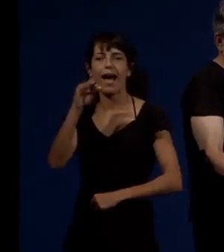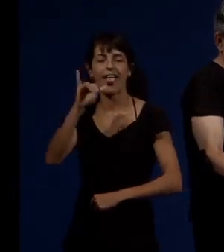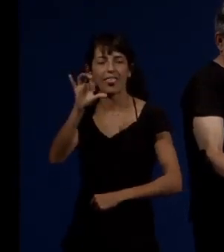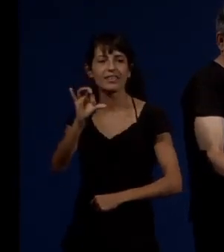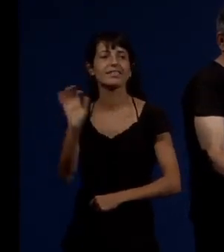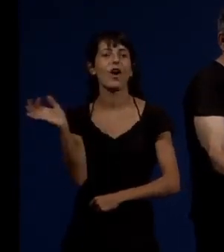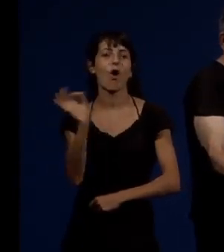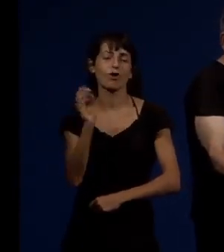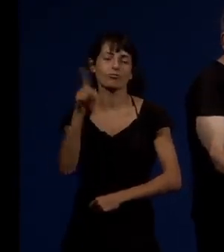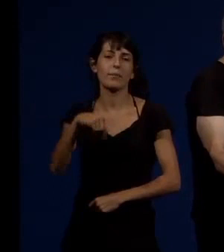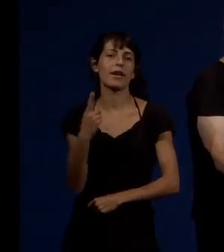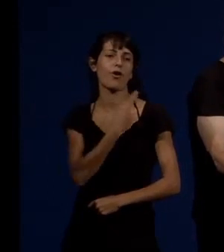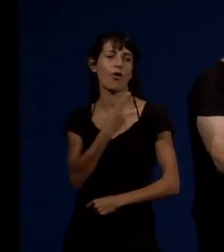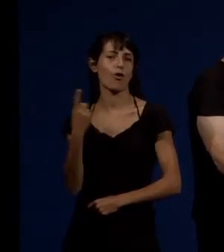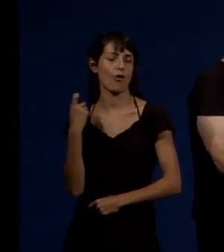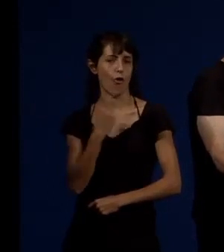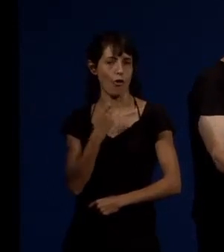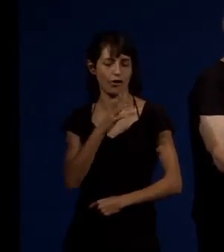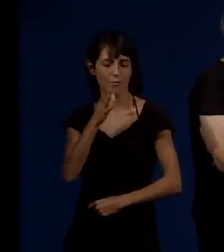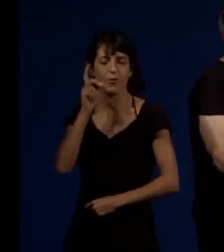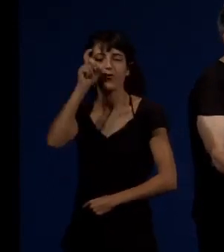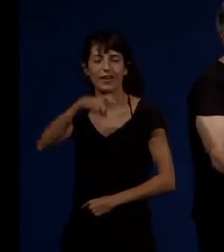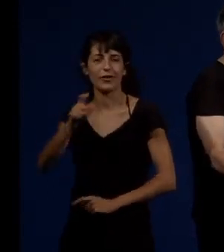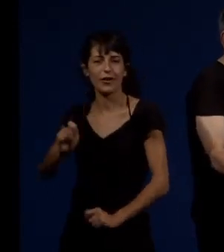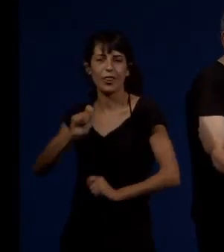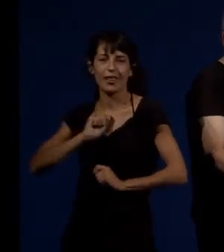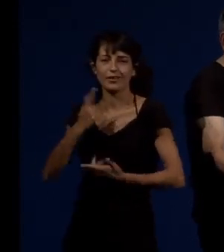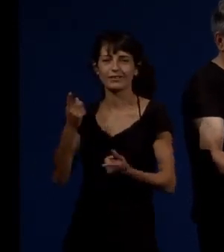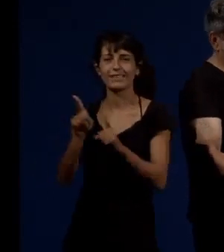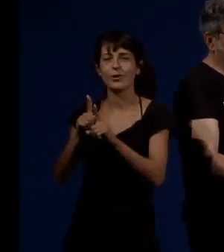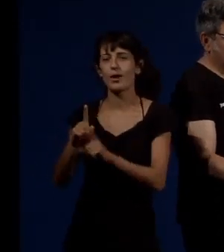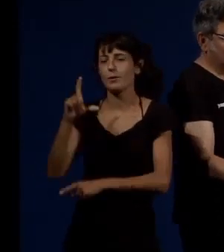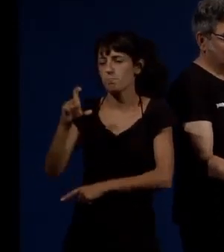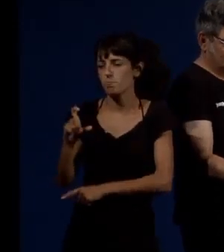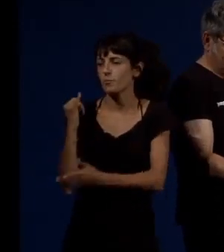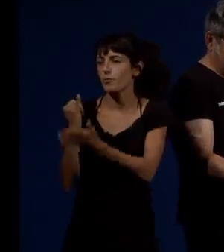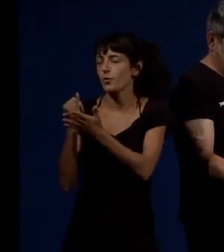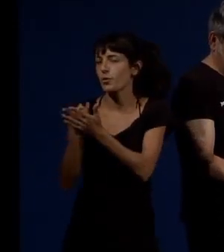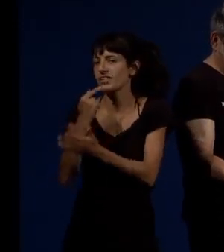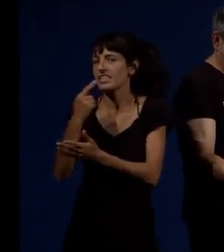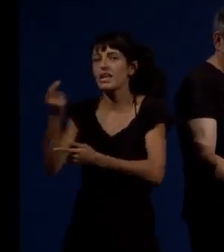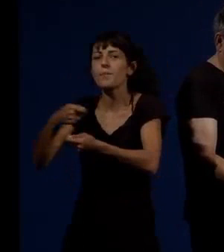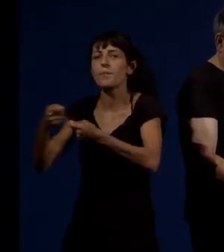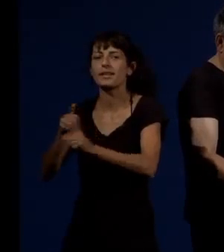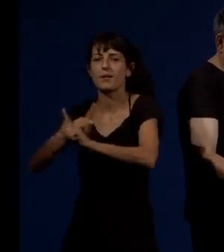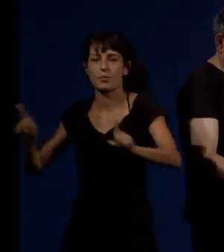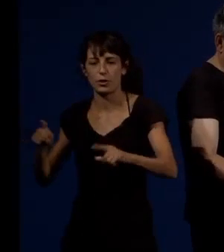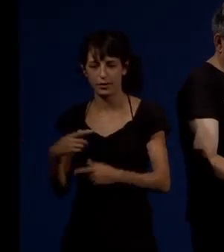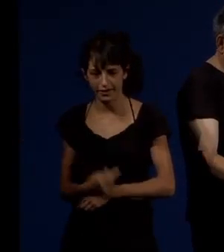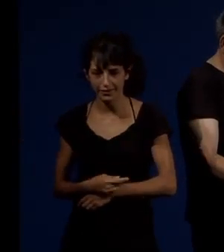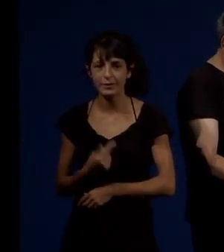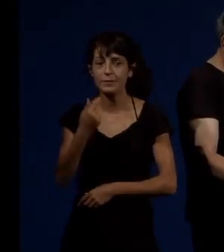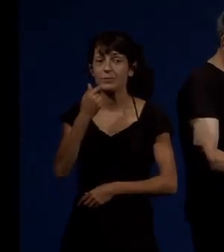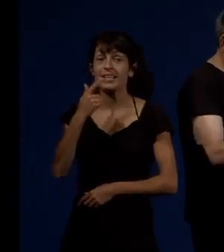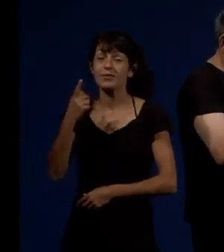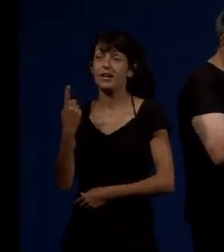unha colonia, o señor Feijóo danos mostras prohibida a venta, ademais, de colonia, unha colonia dunha gran